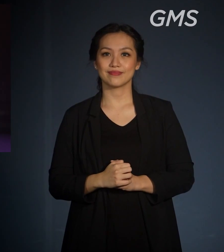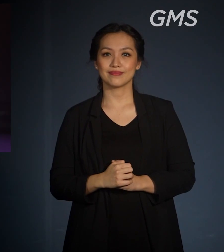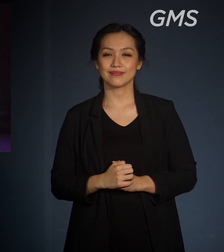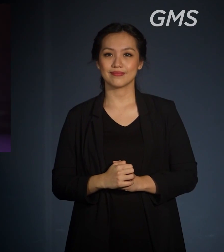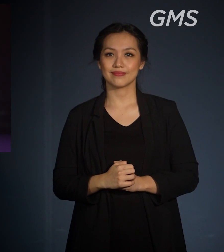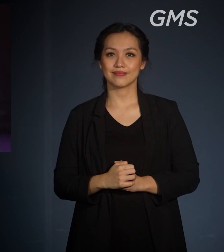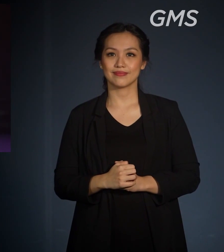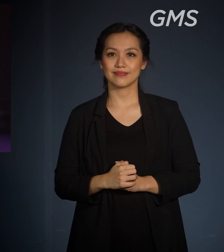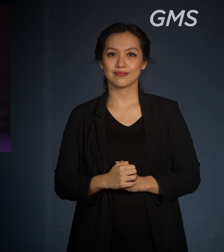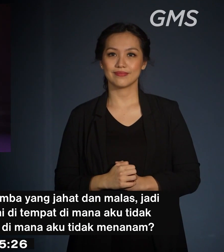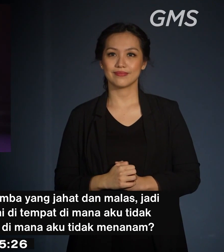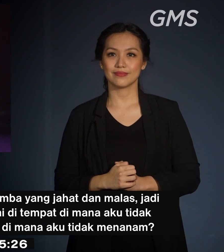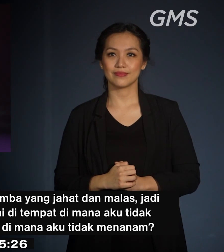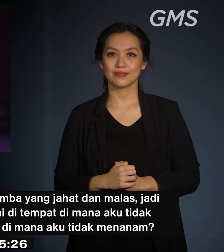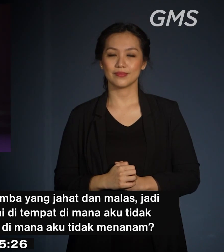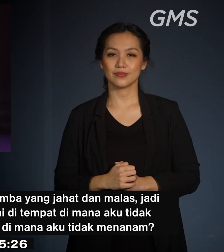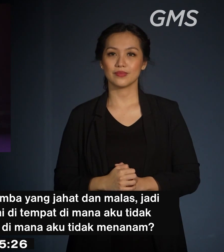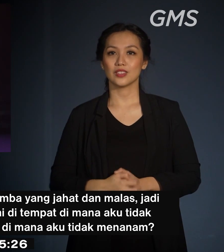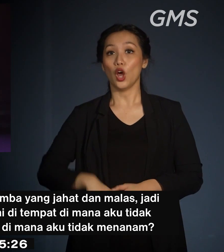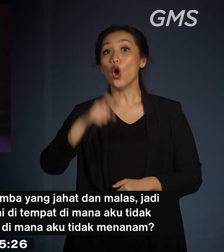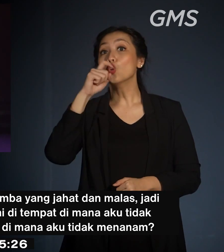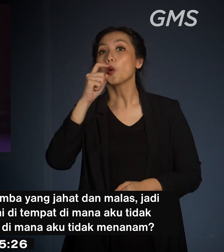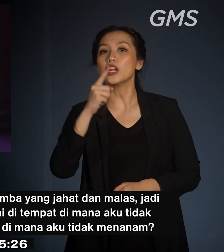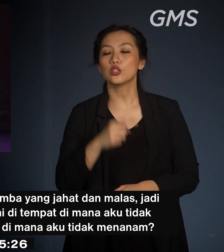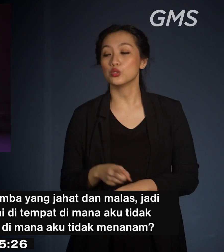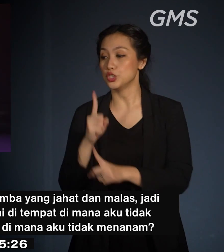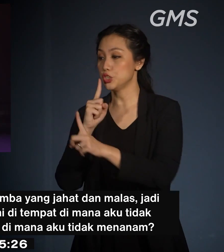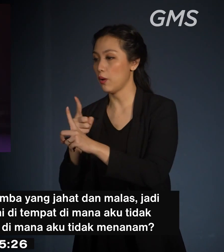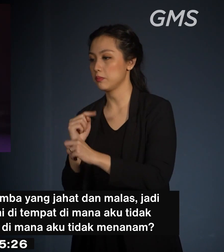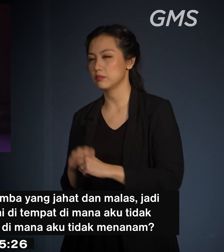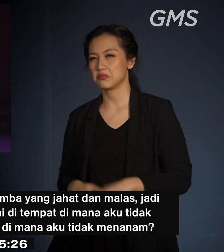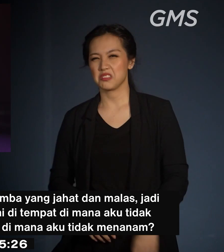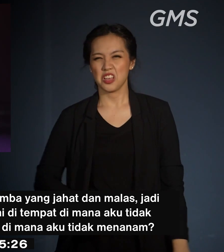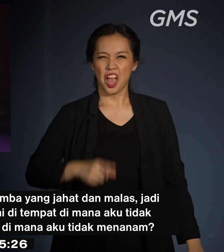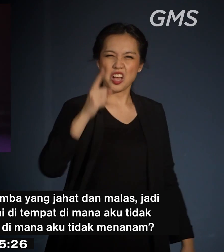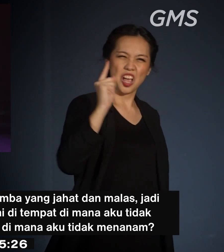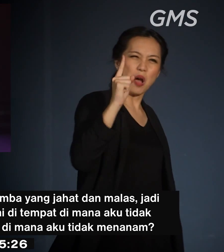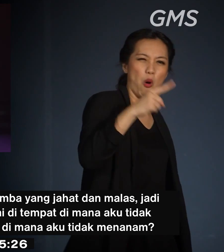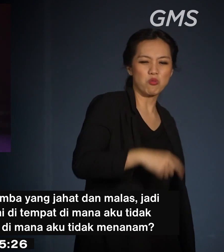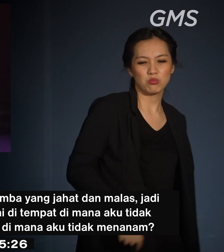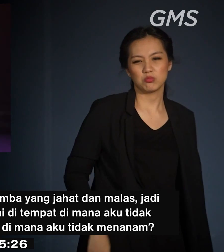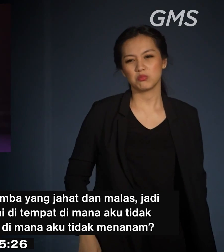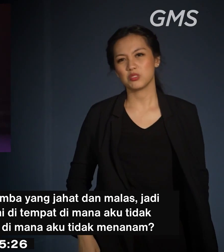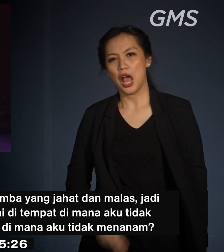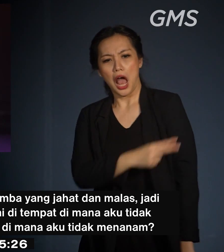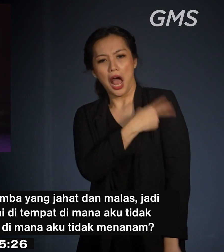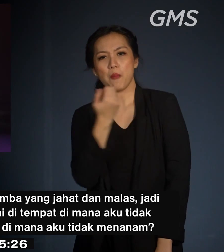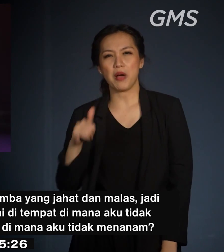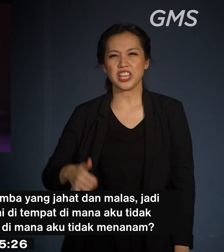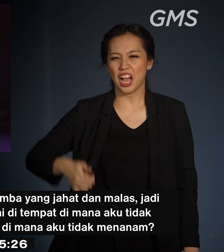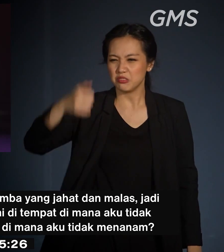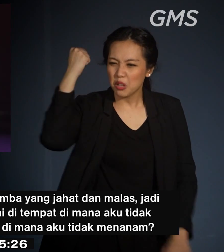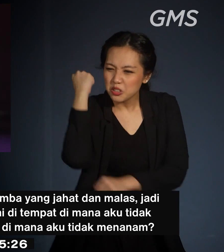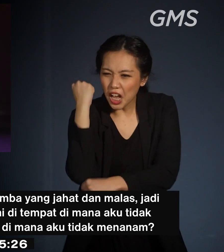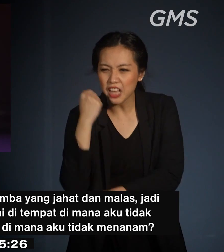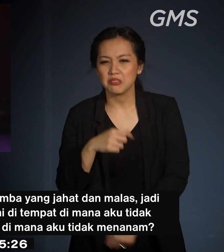Jawab tuannya itu, hai kamu, hamba yang jahat dan malas. Jadi kamu sudah tahu bahwa aku menuai di